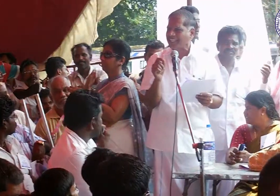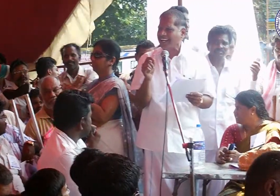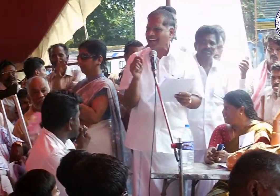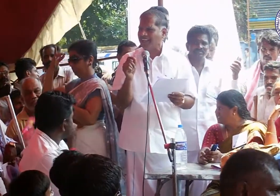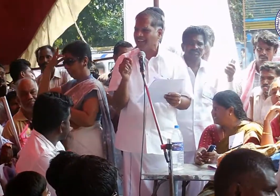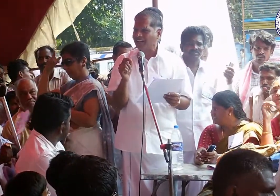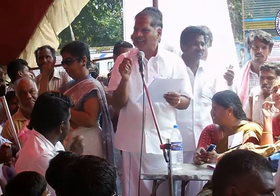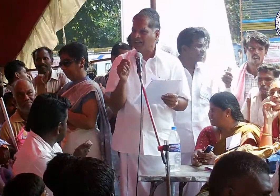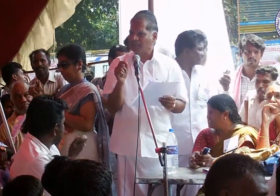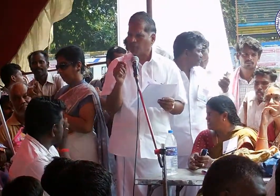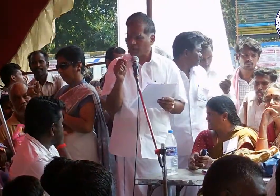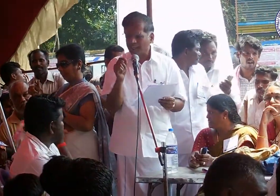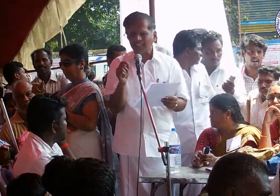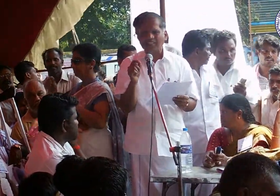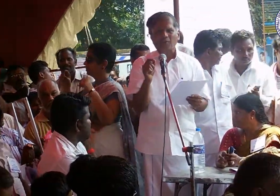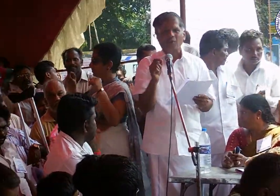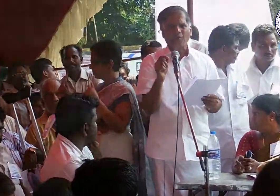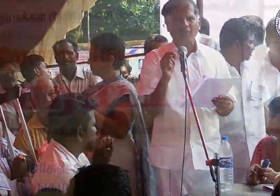பிரச்சனைய உடனடியா செய்யணும்